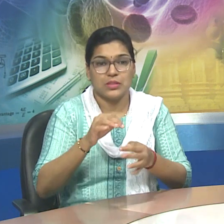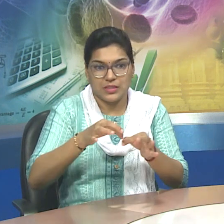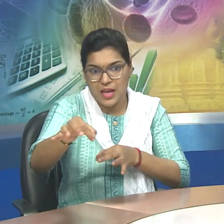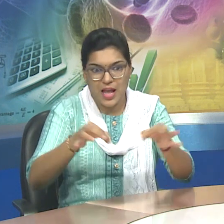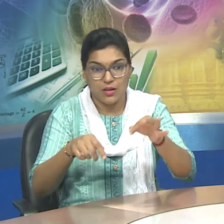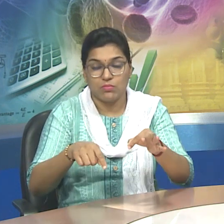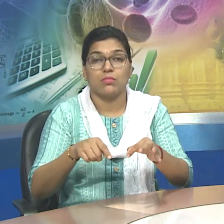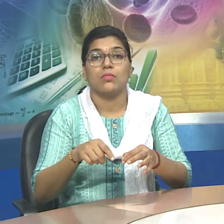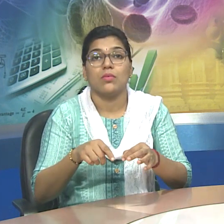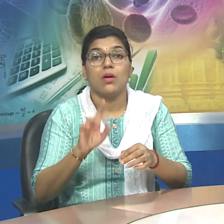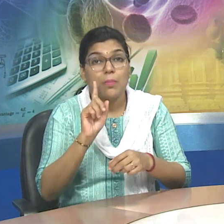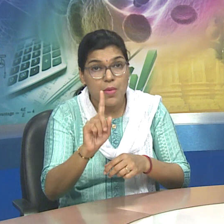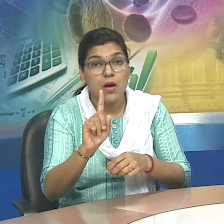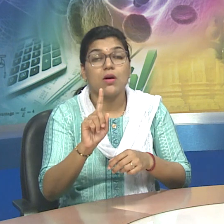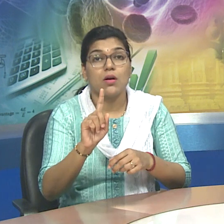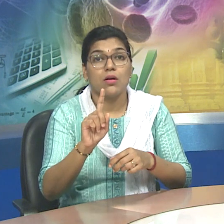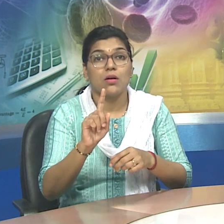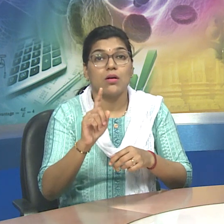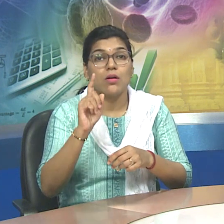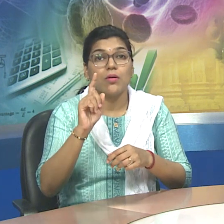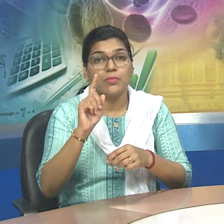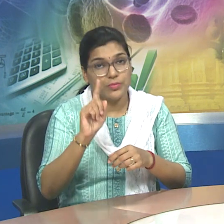हमारी सबकी जो परवरिश है किसी न किसी राज्य में हुई है।